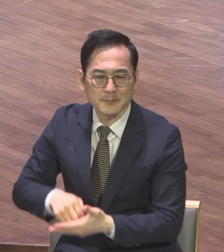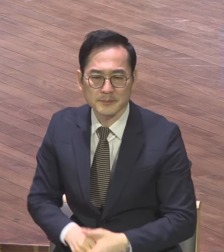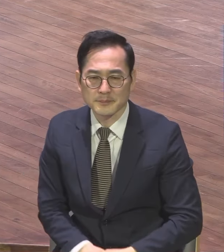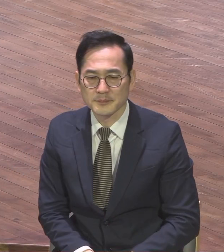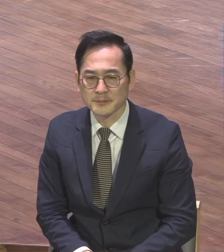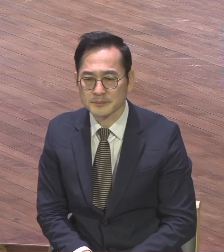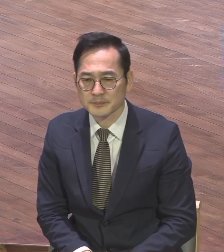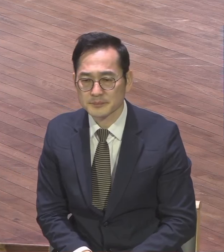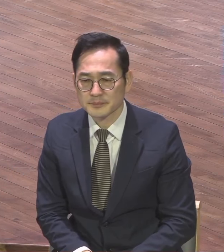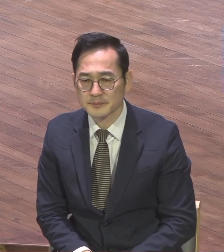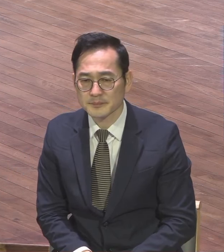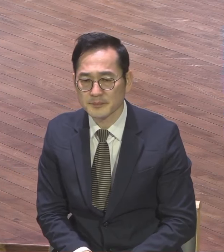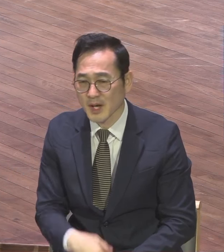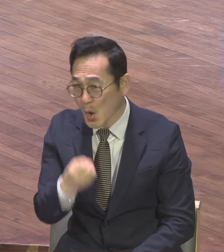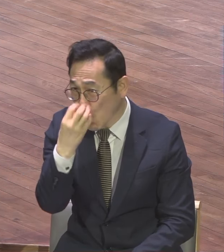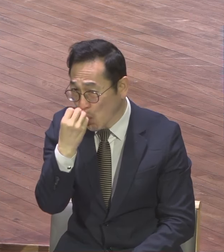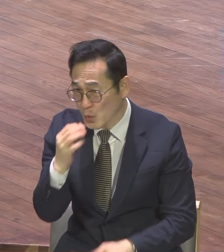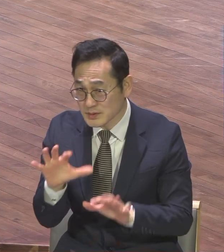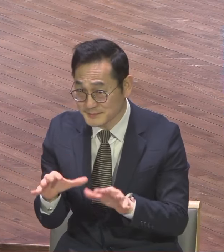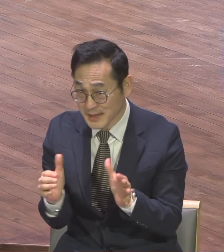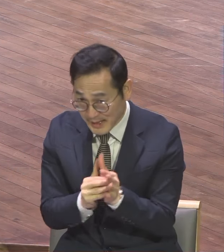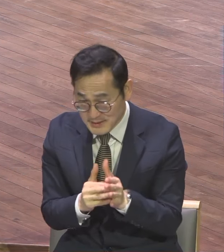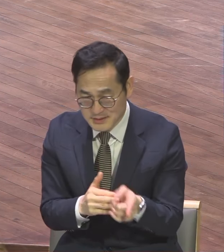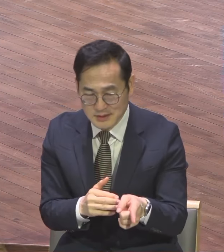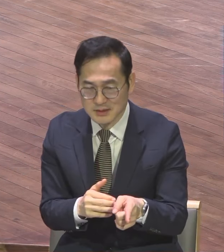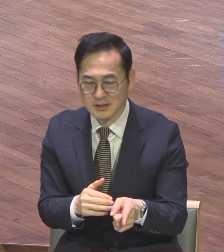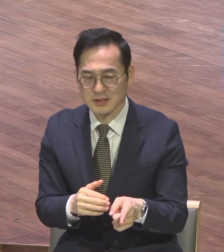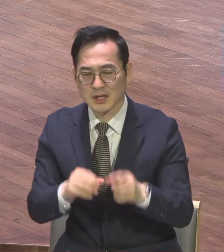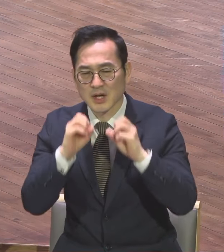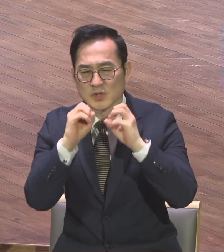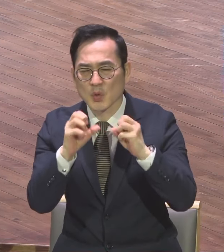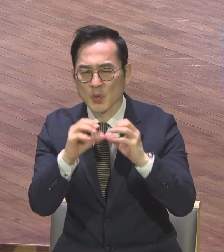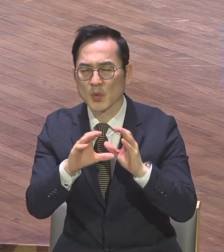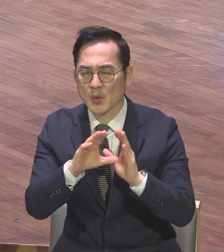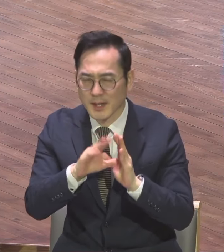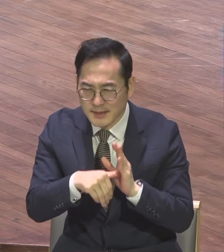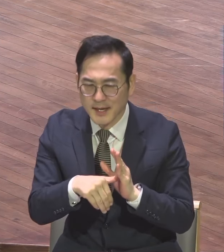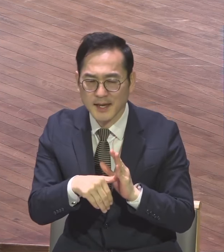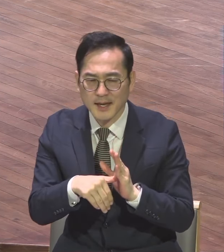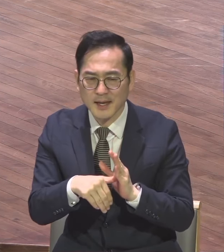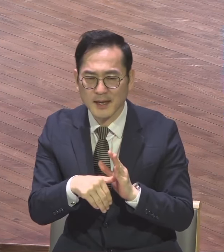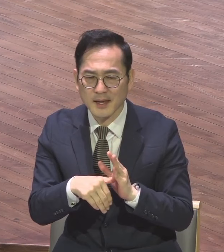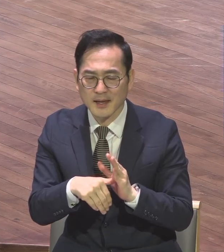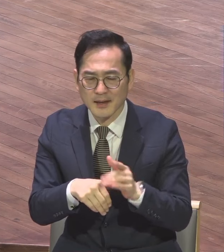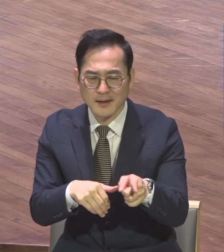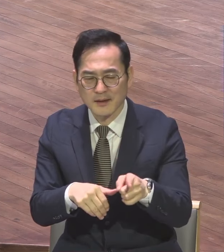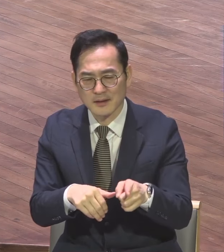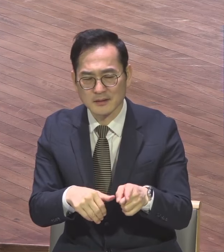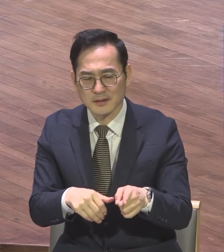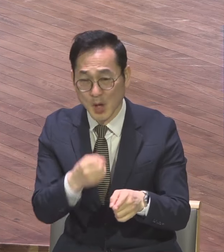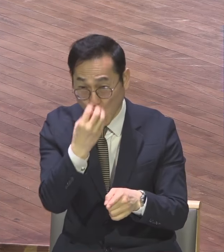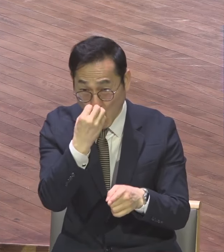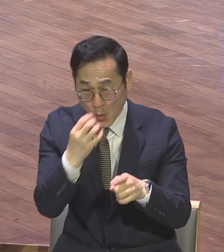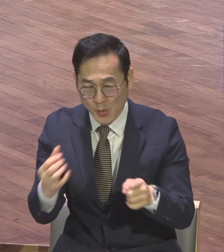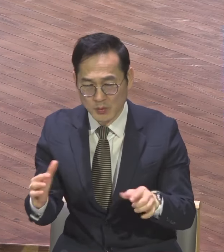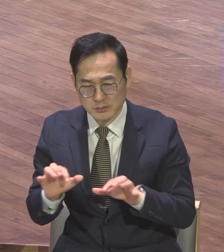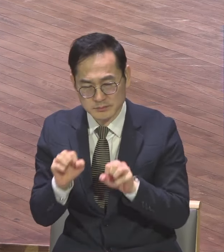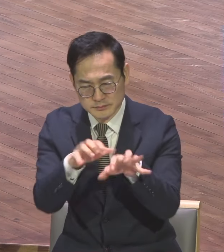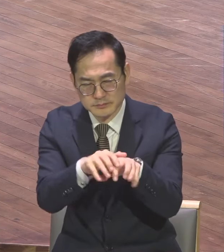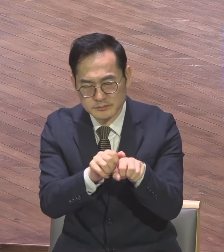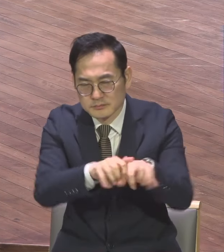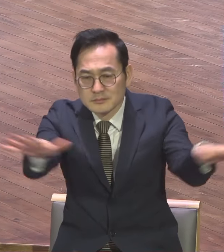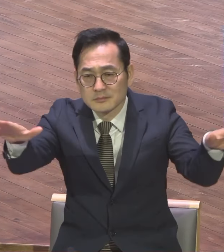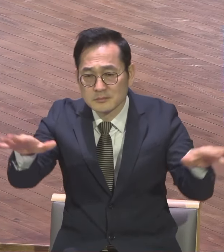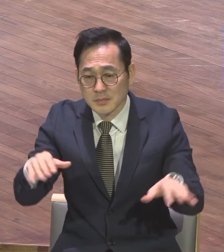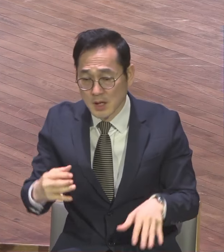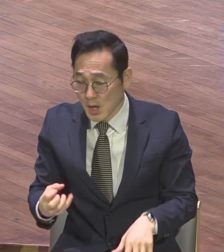홍콩은 지금까지 중국 본토 선교하는데 중요한 통로였어요. 홍콩에서